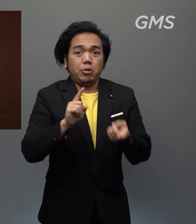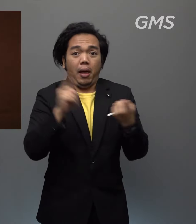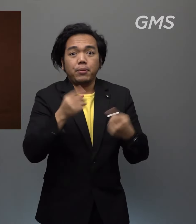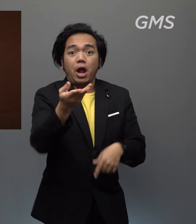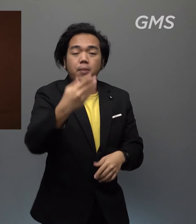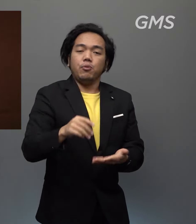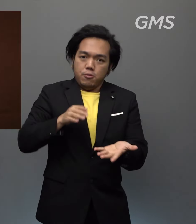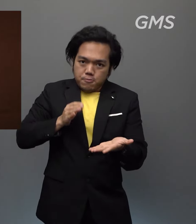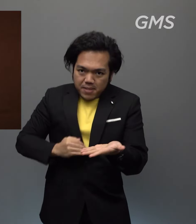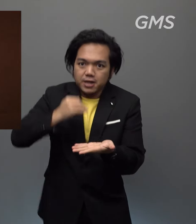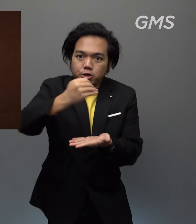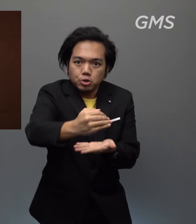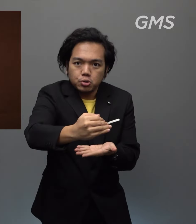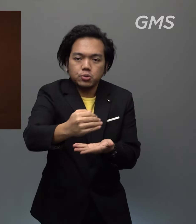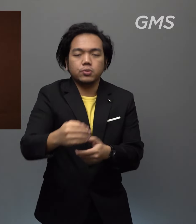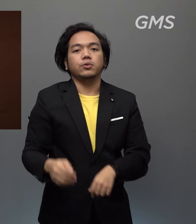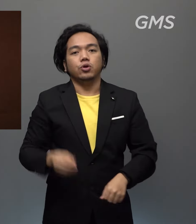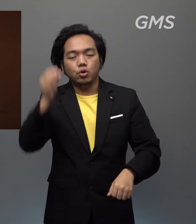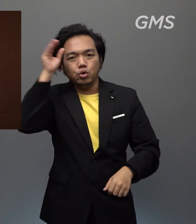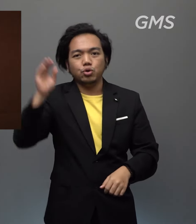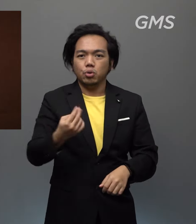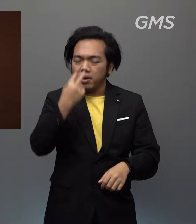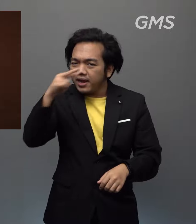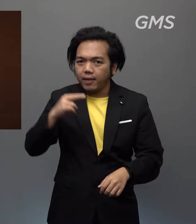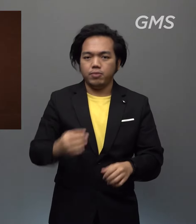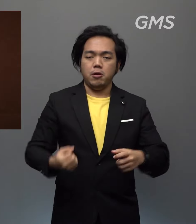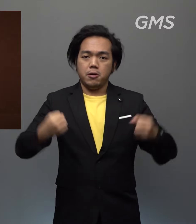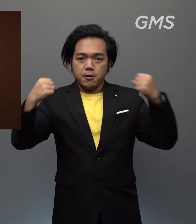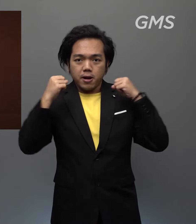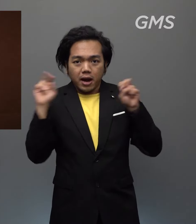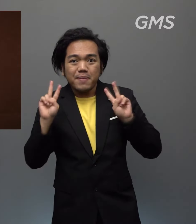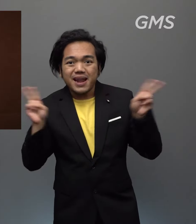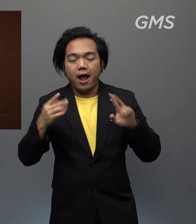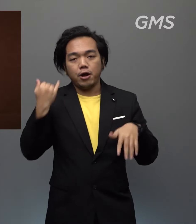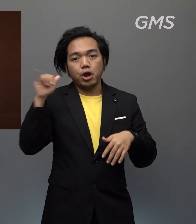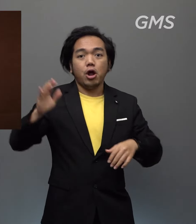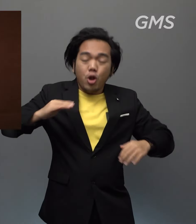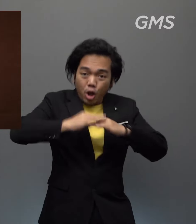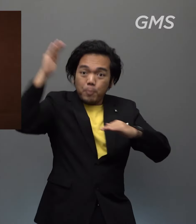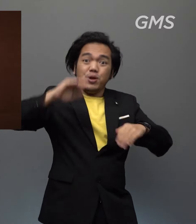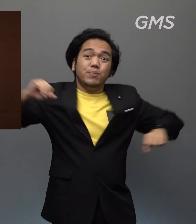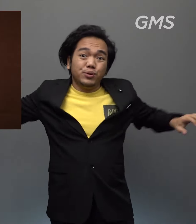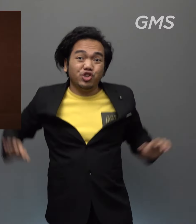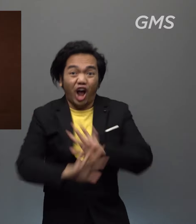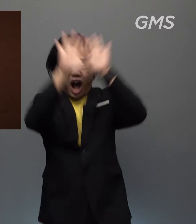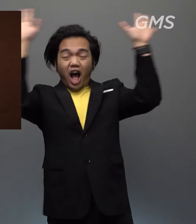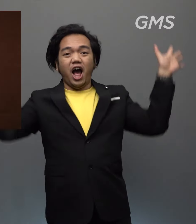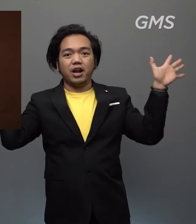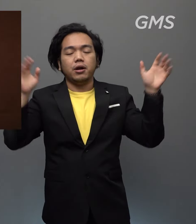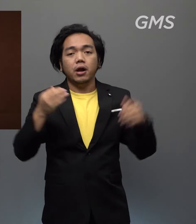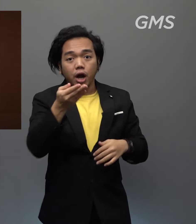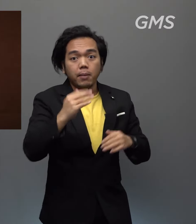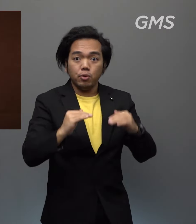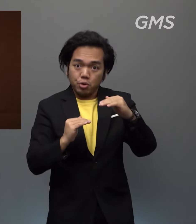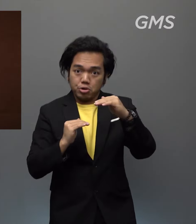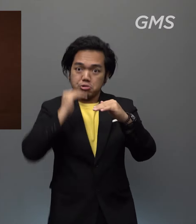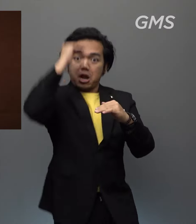melihat kemenangan yang lebih besar. Karena ini semua adalah jalan naik level di dalam pertumbuhan iman mereka. Itu